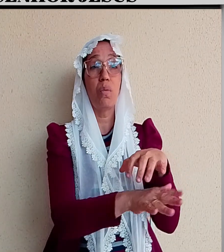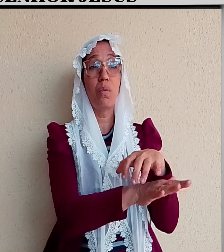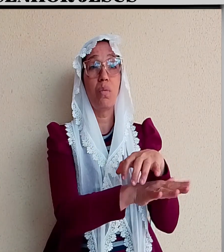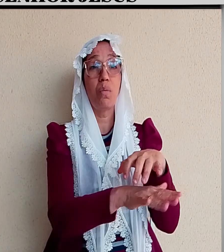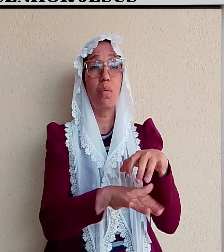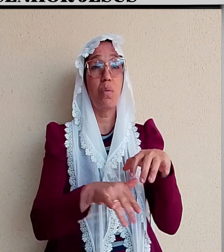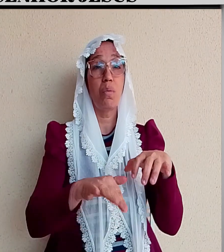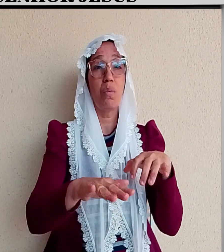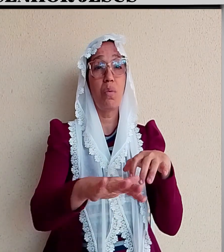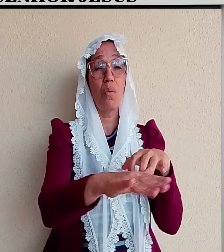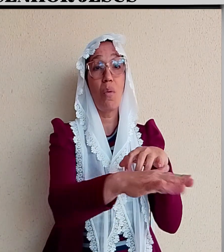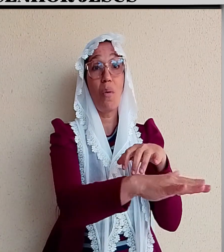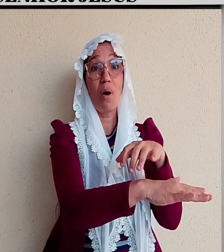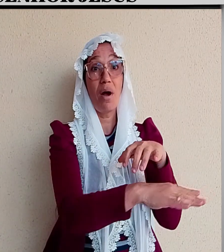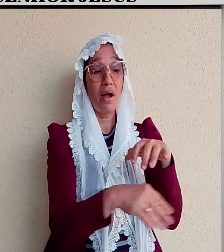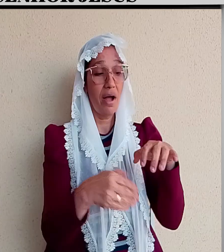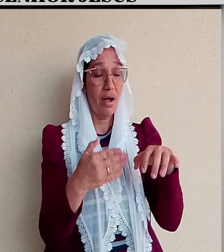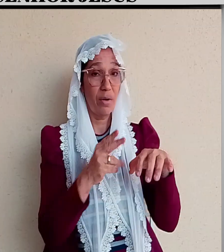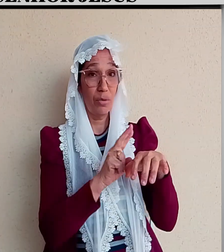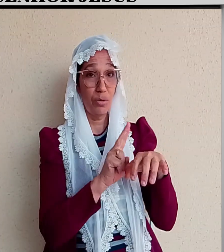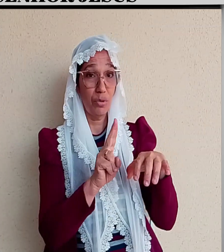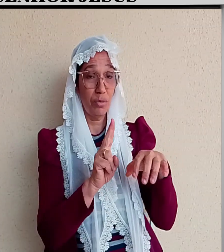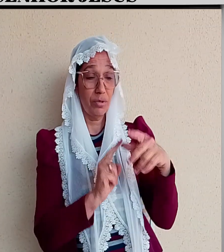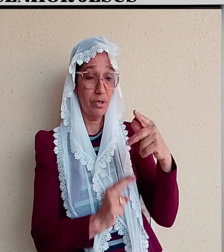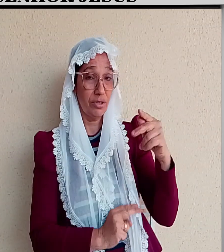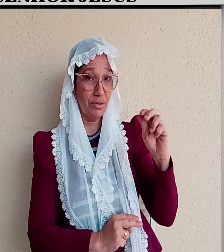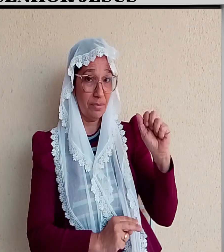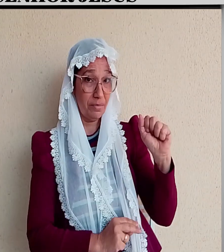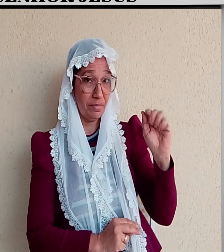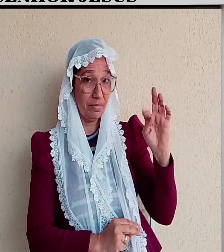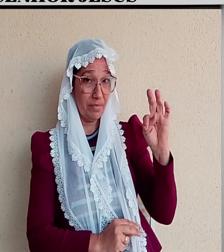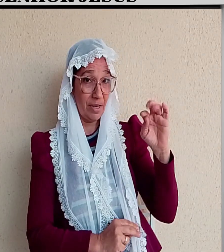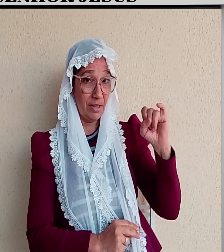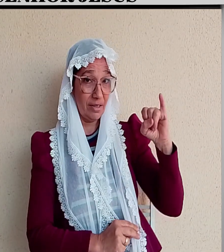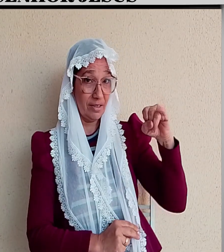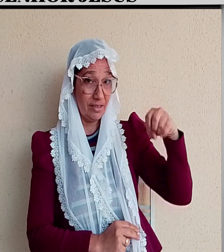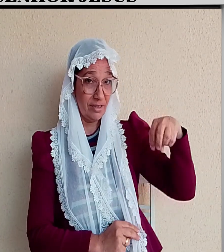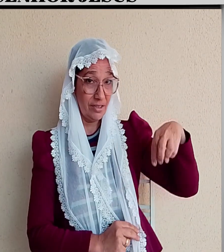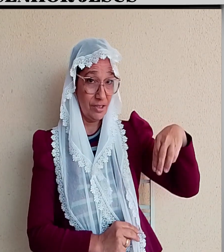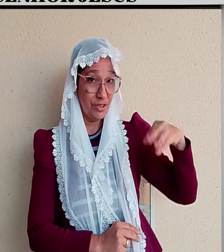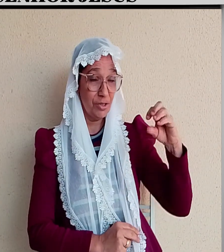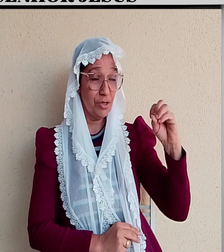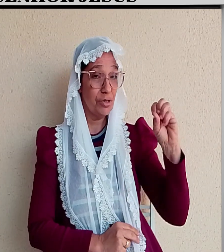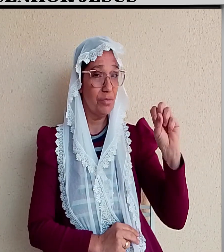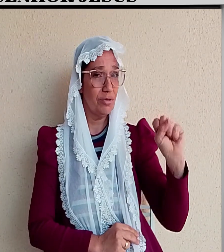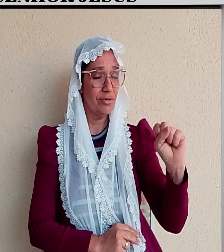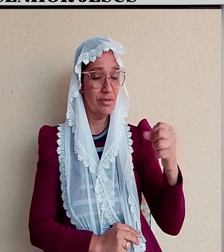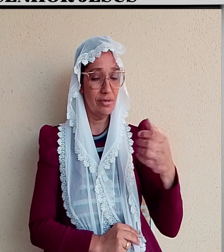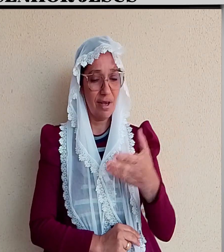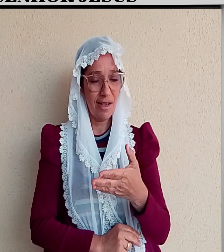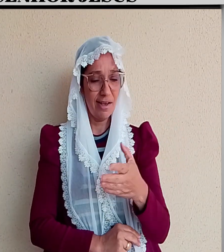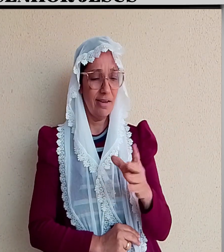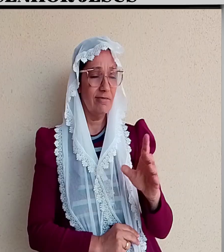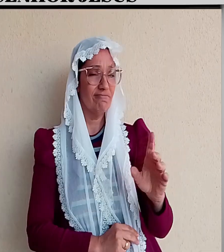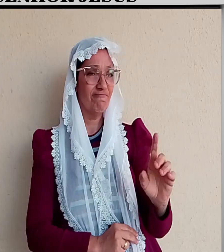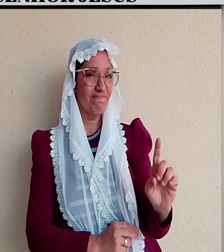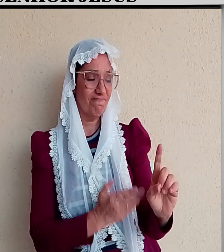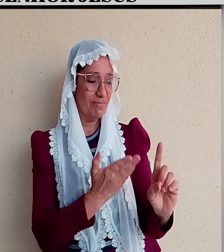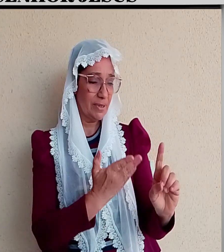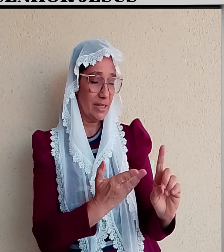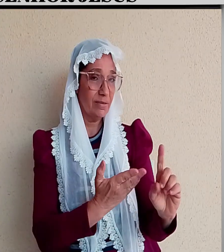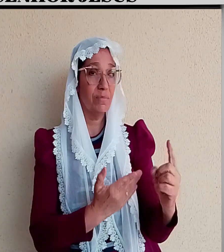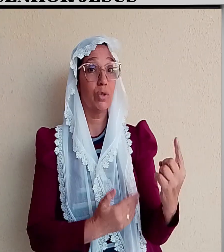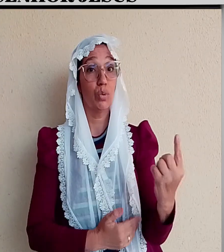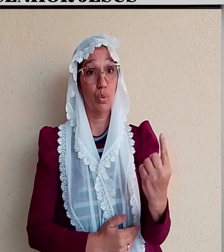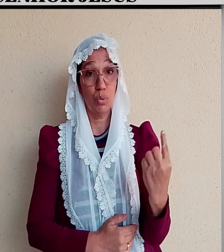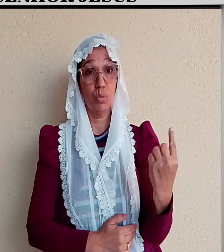Aleluia, Jesus. O que é isso, Senhor? É a voz dos 7 trovões. Não escreva. Aleluia. Isso não